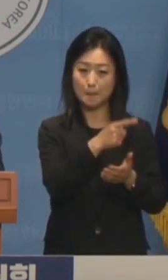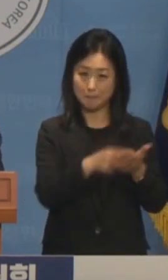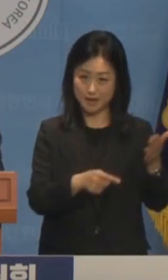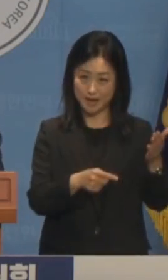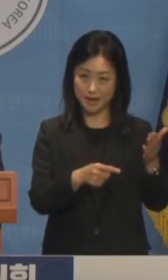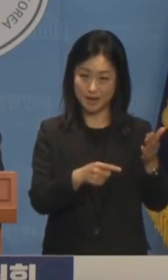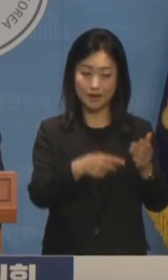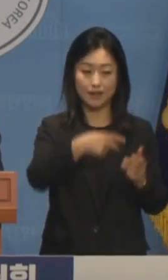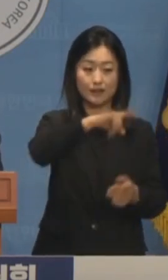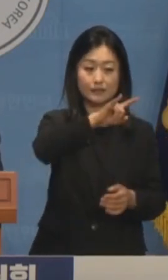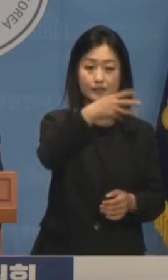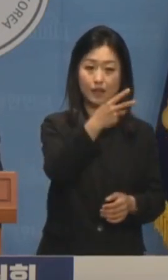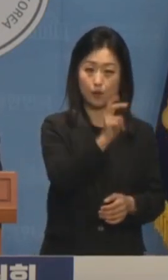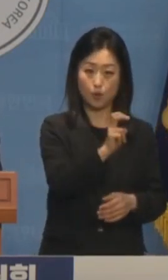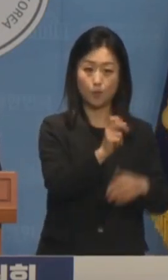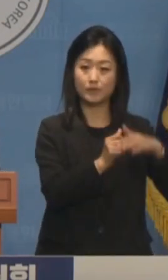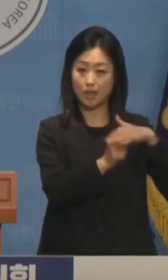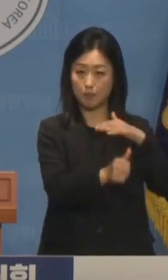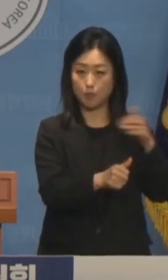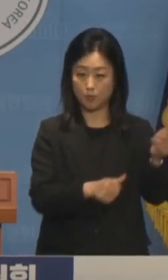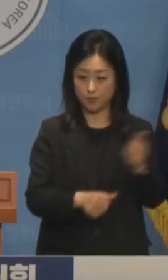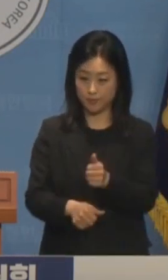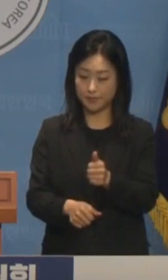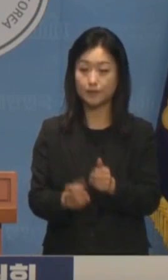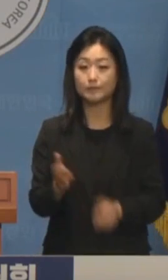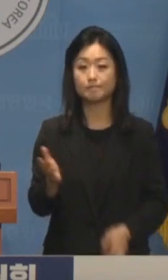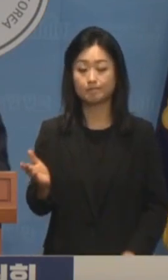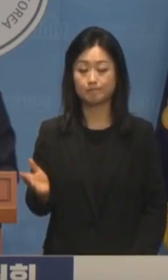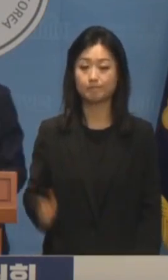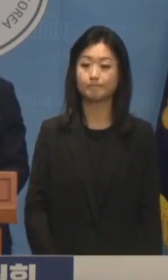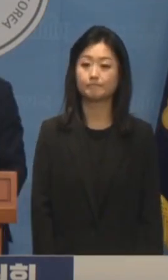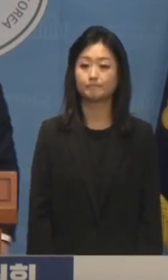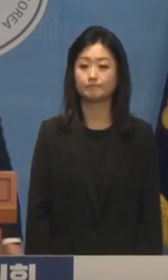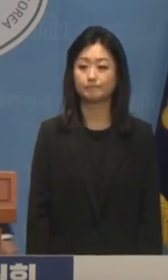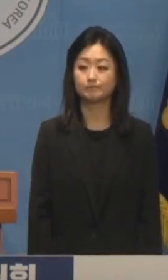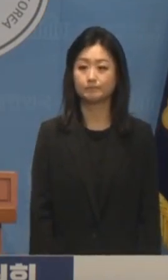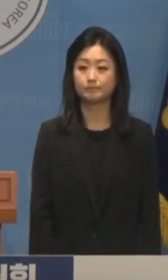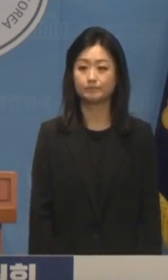주식회사 세롬의 박정훈 대표님 모시고 발언 듣겠습니다.